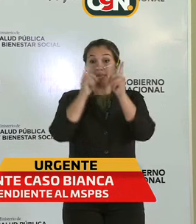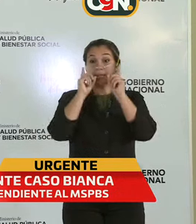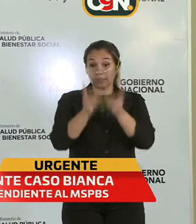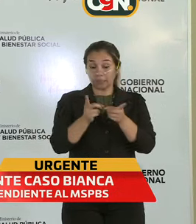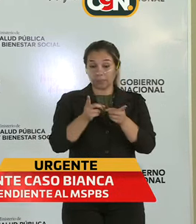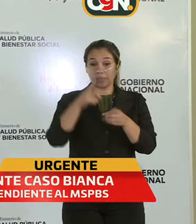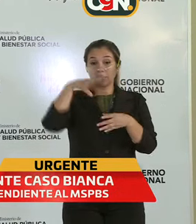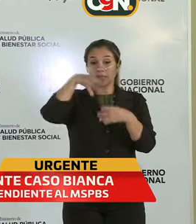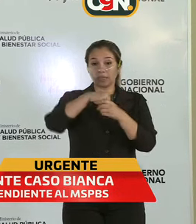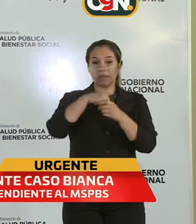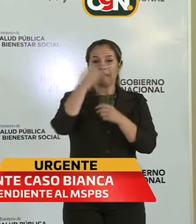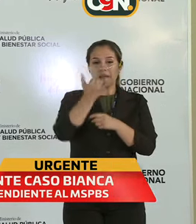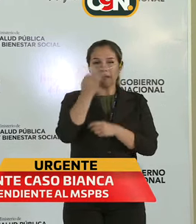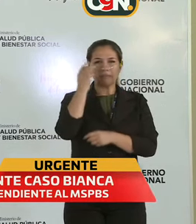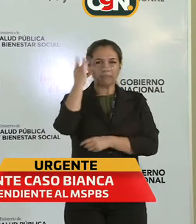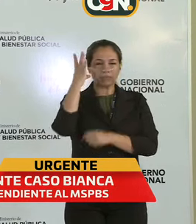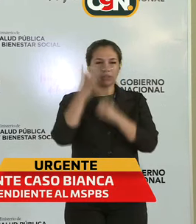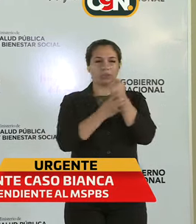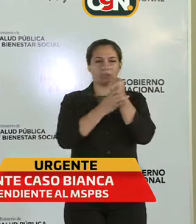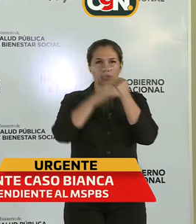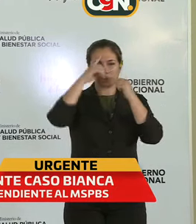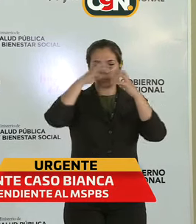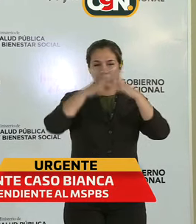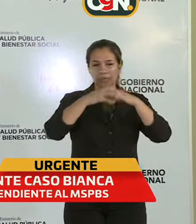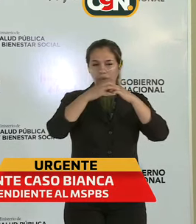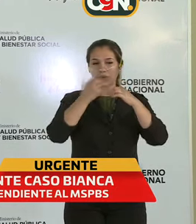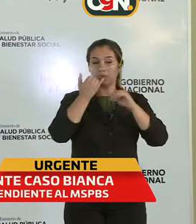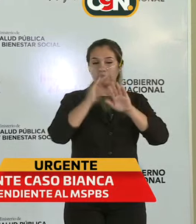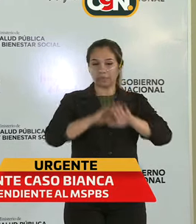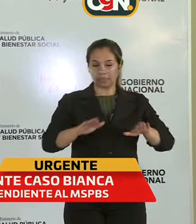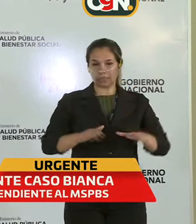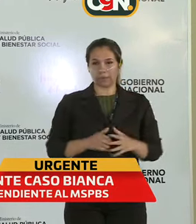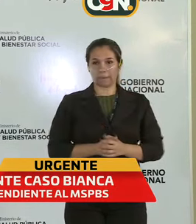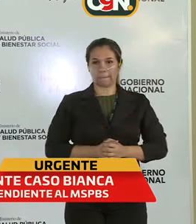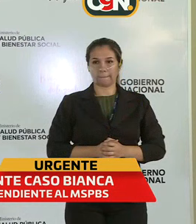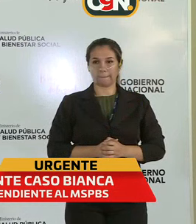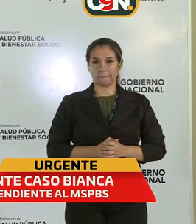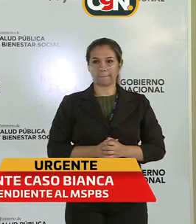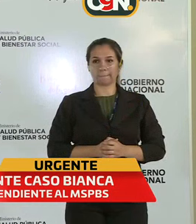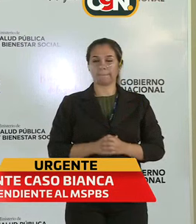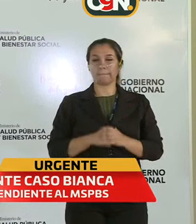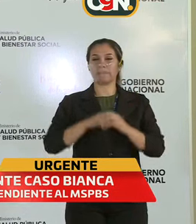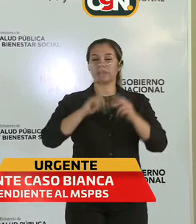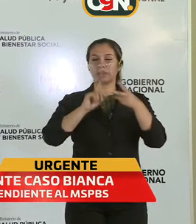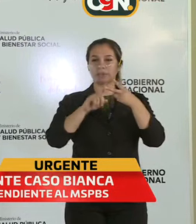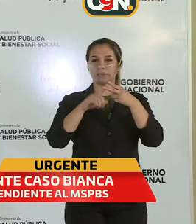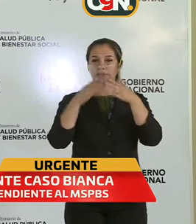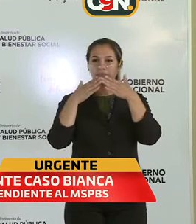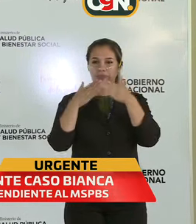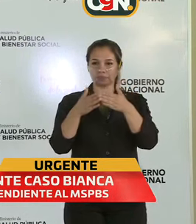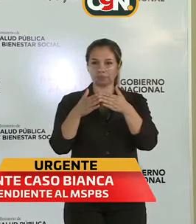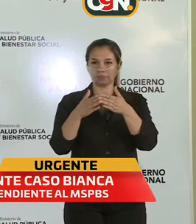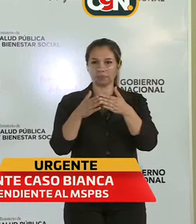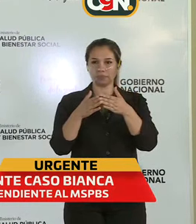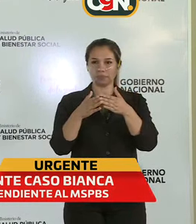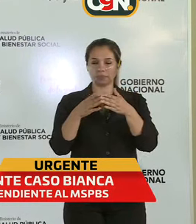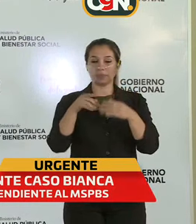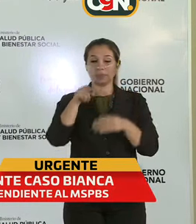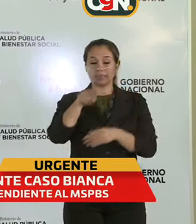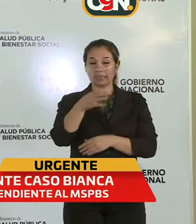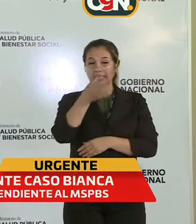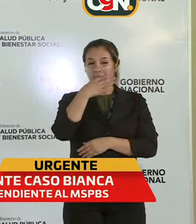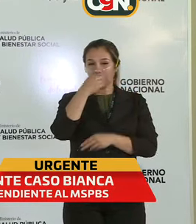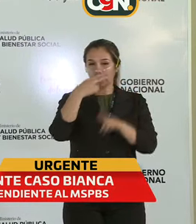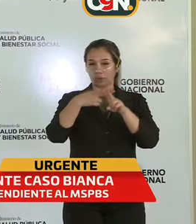como decía, varios neuropediatras especialistas en el tema. La segunda consulta, puntualmente sobre este